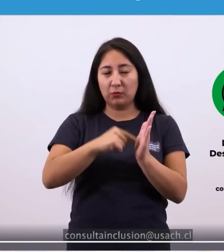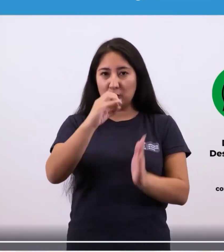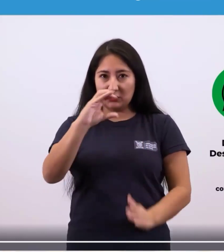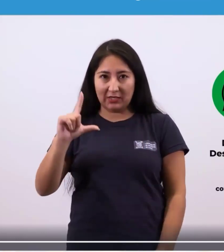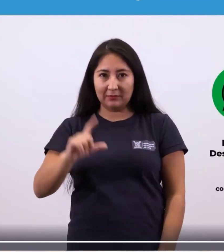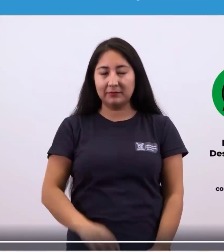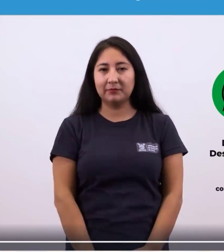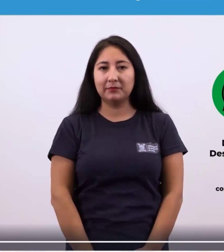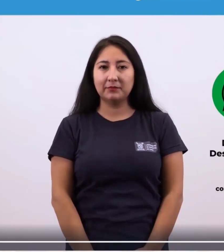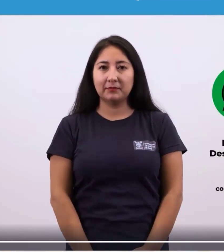consultainclusión@usach.cl.